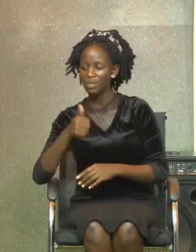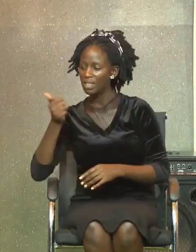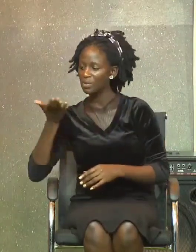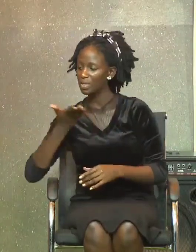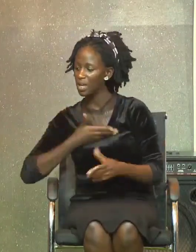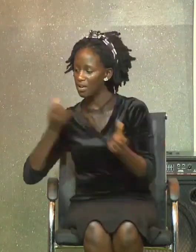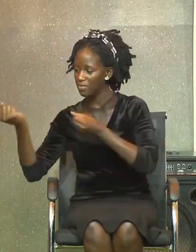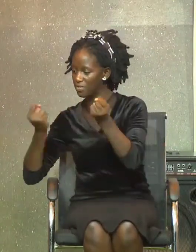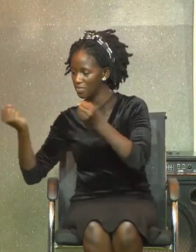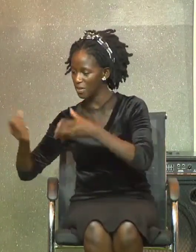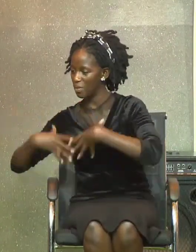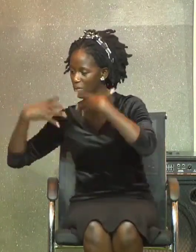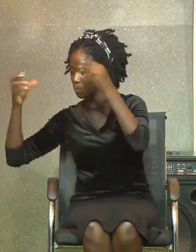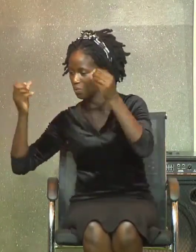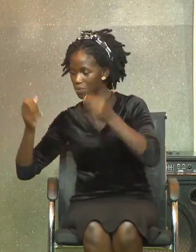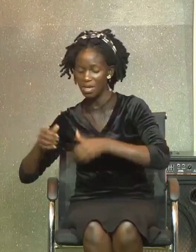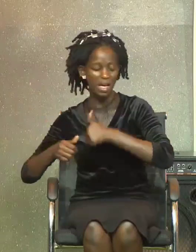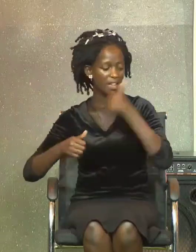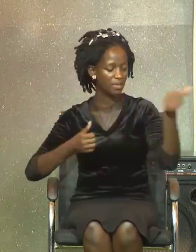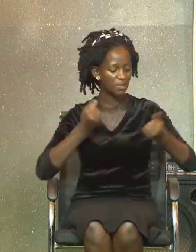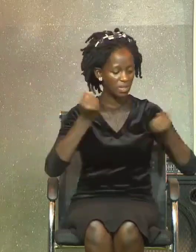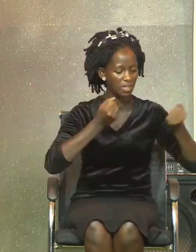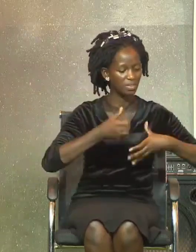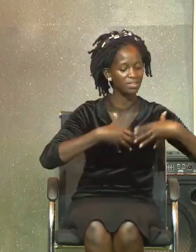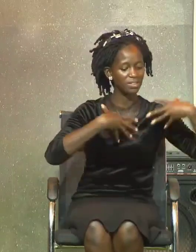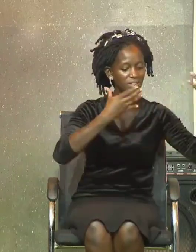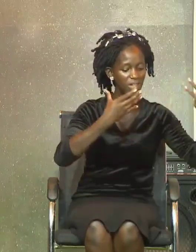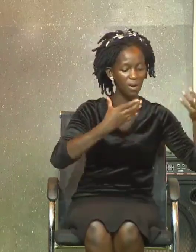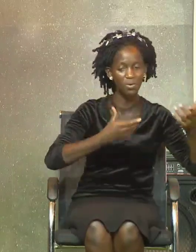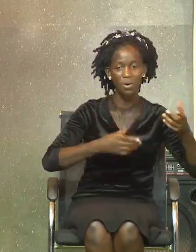n'akwata emotoka n'agenda eno nono n'agenda eno buli omu yeefuga